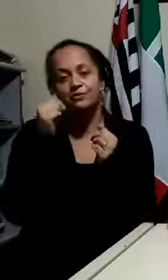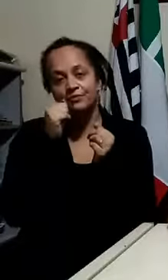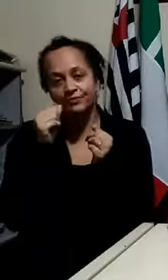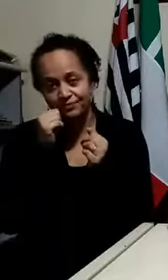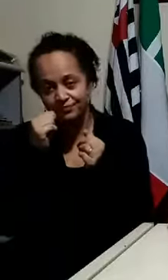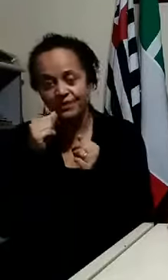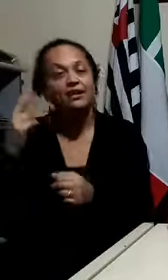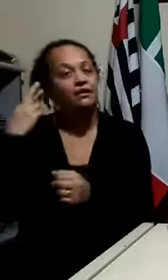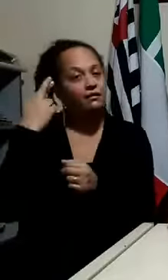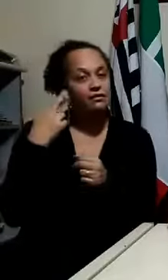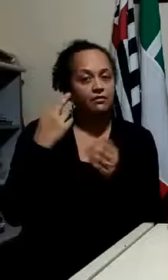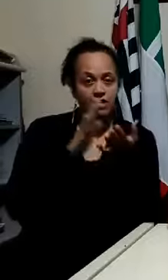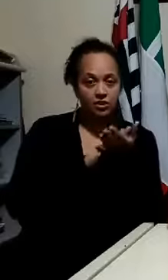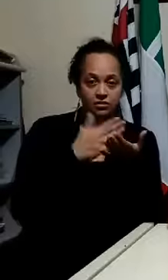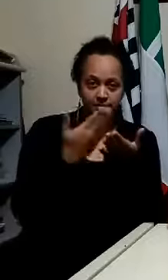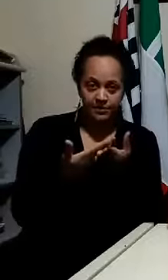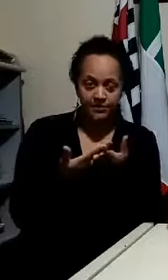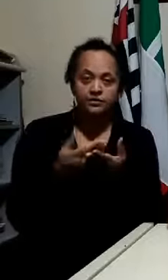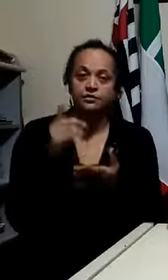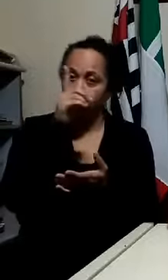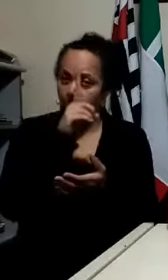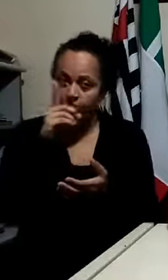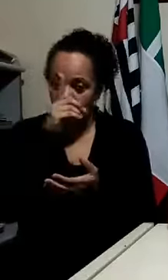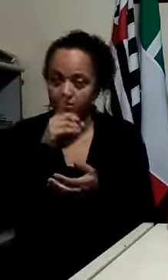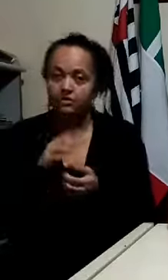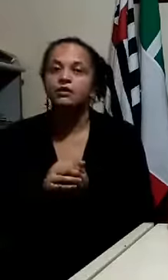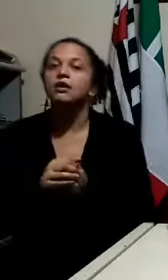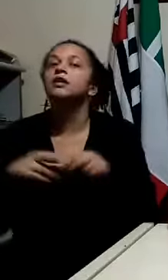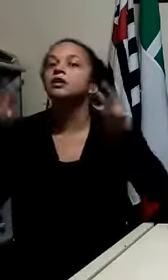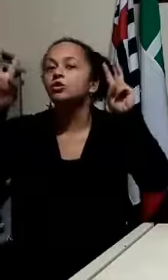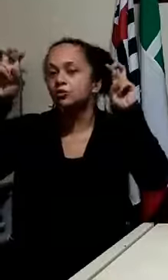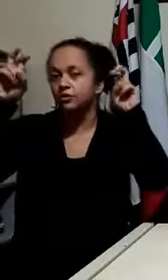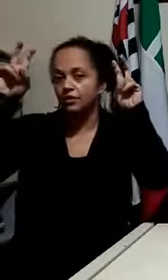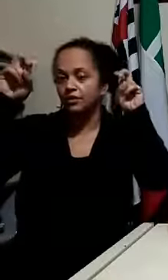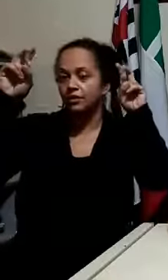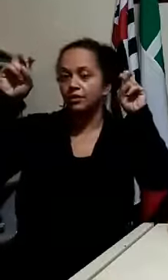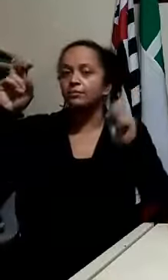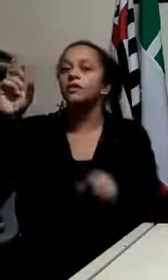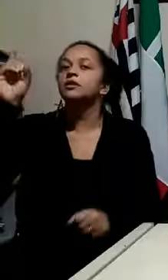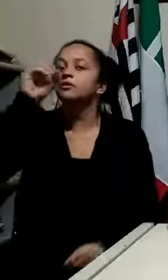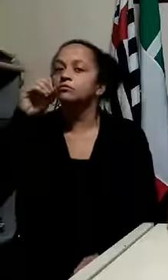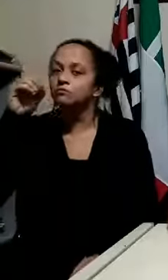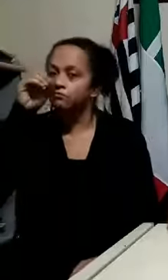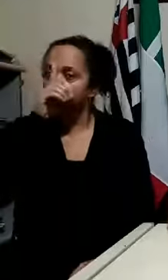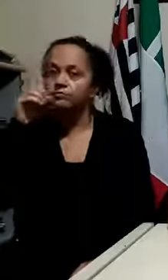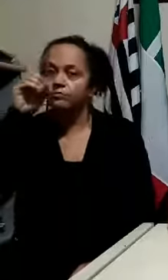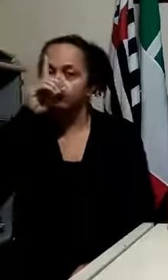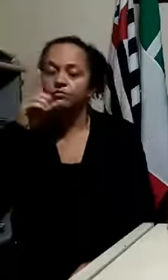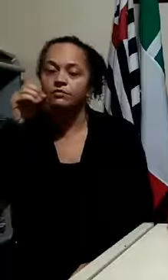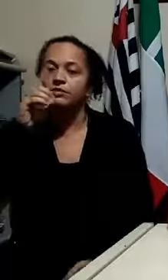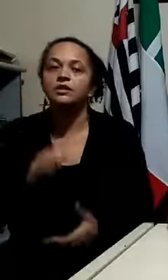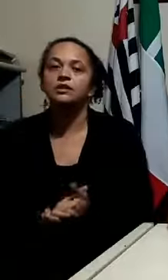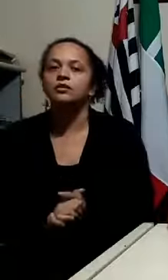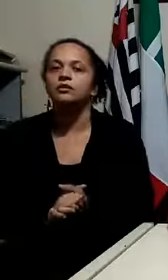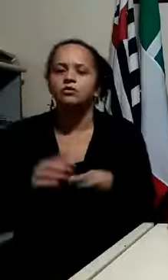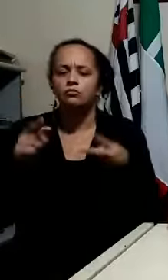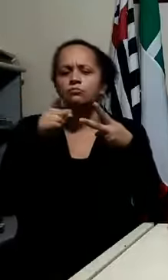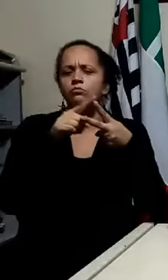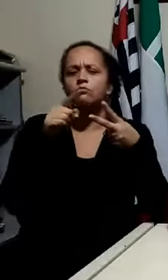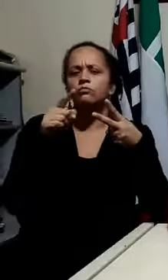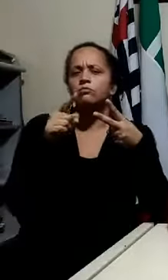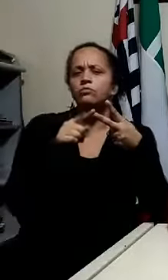fazer a tradução, e o tema da mensagem de domingo é entre dois relatórios. É